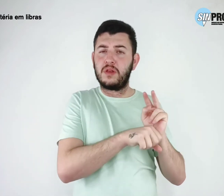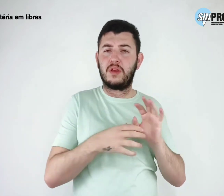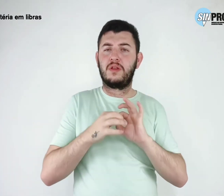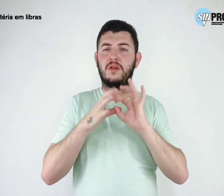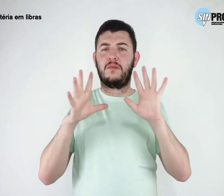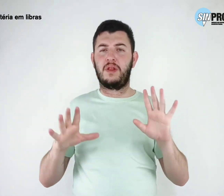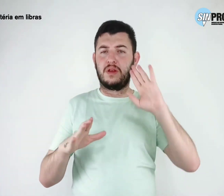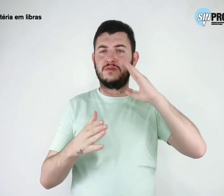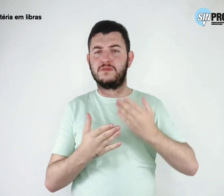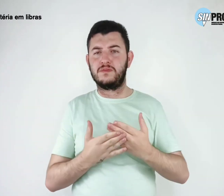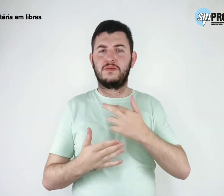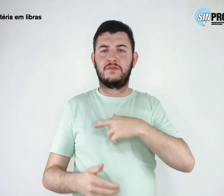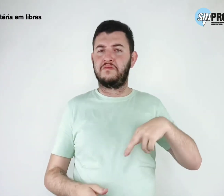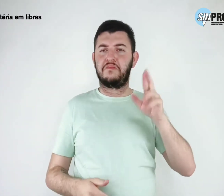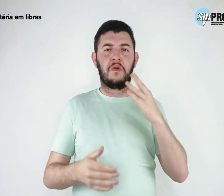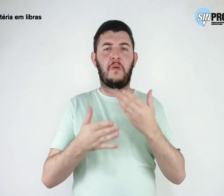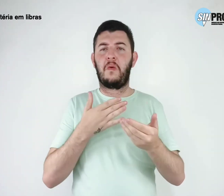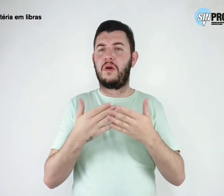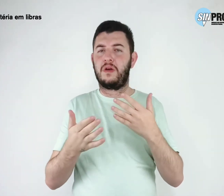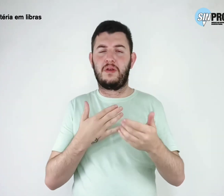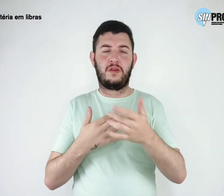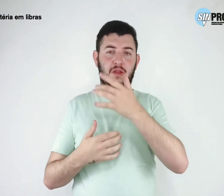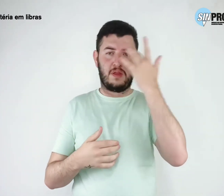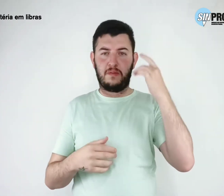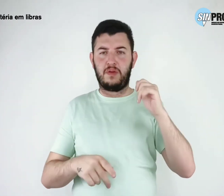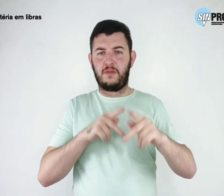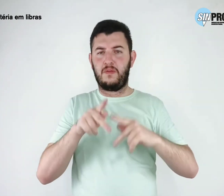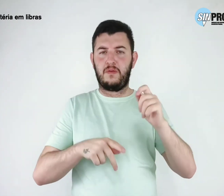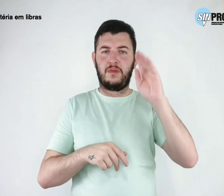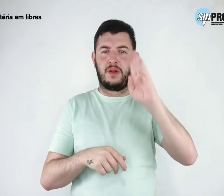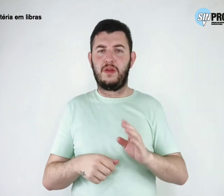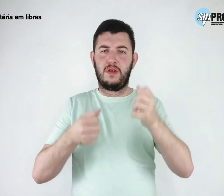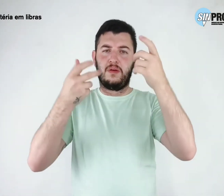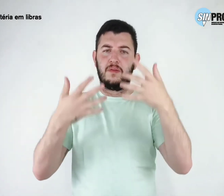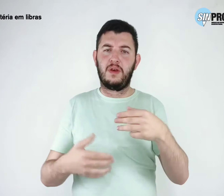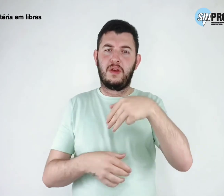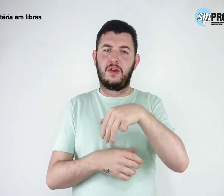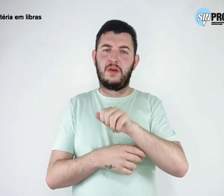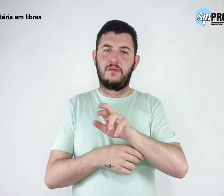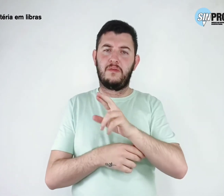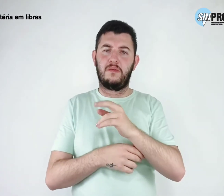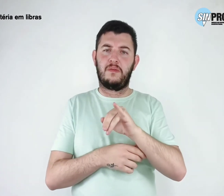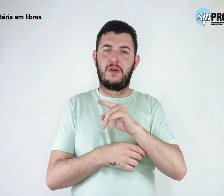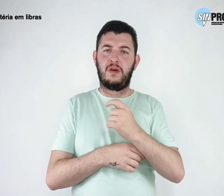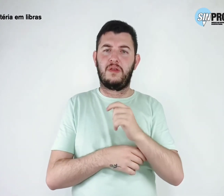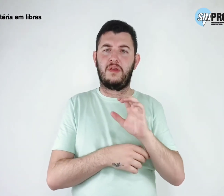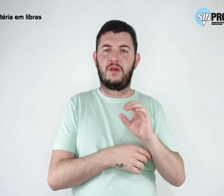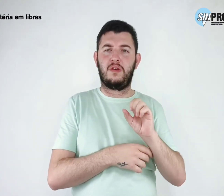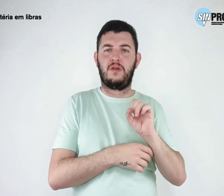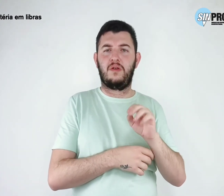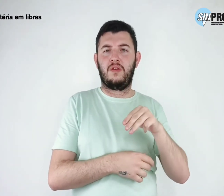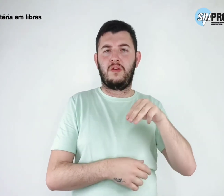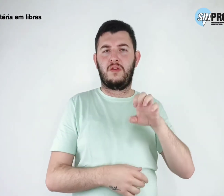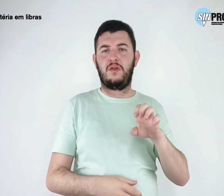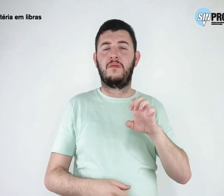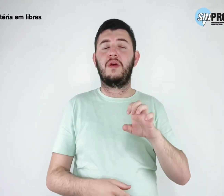cidadão brasileiro. Afirma Márcia Gilda Moreira Cosme, coordenadora da Secretaria de Raça